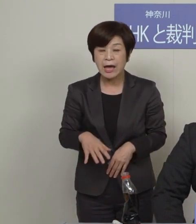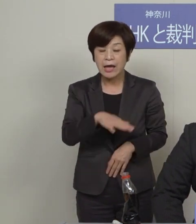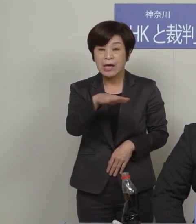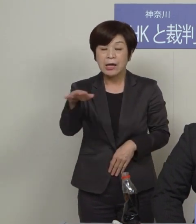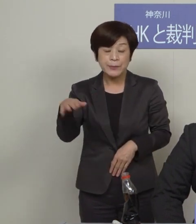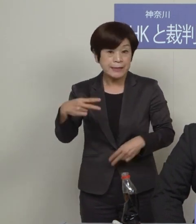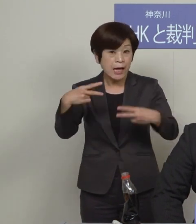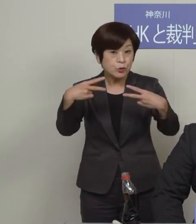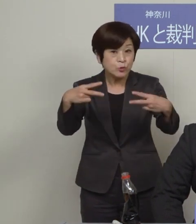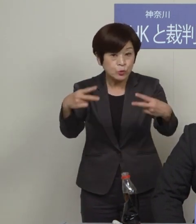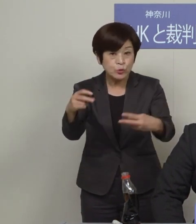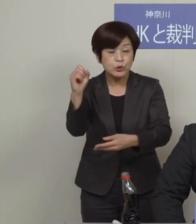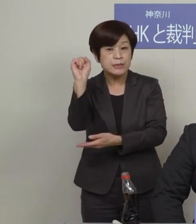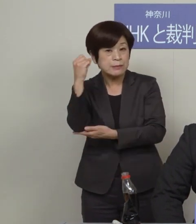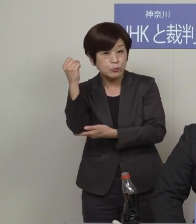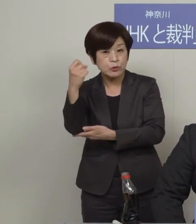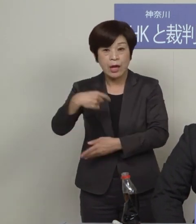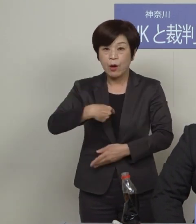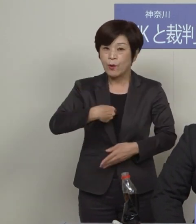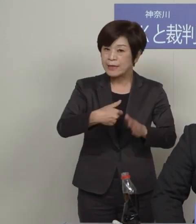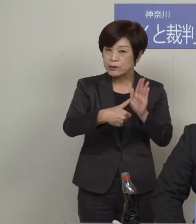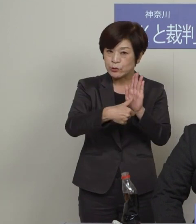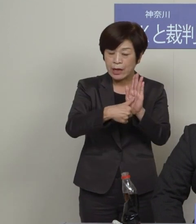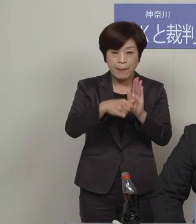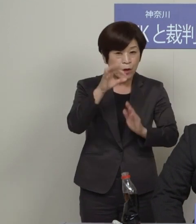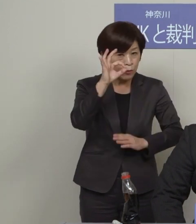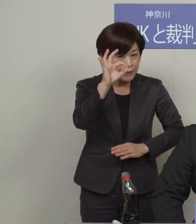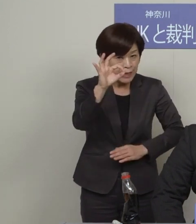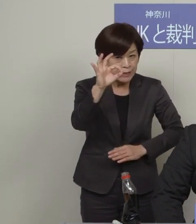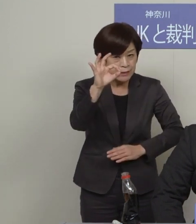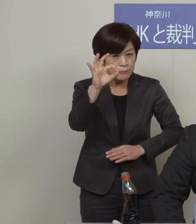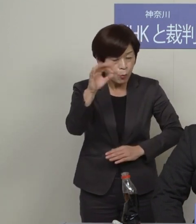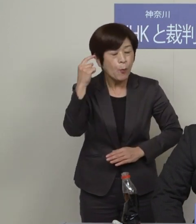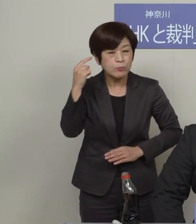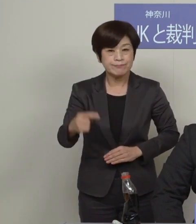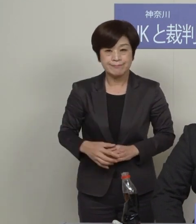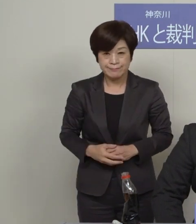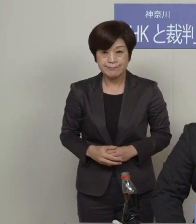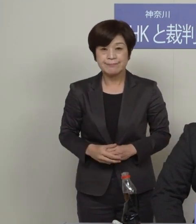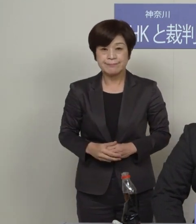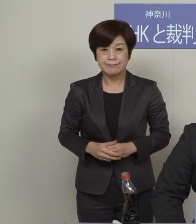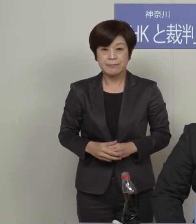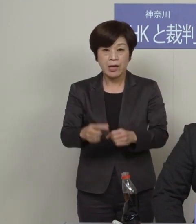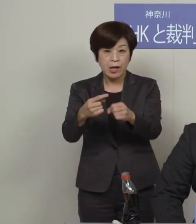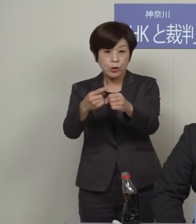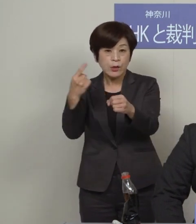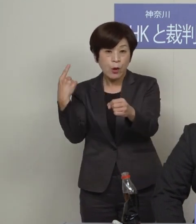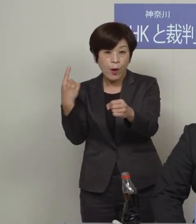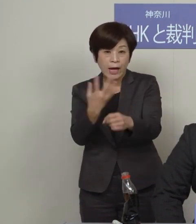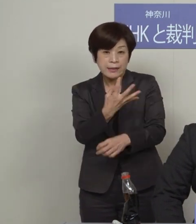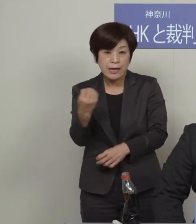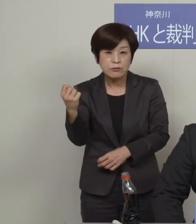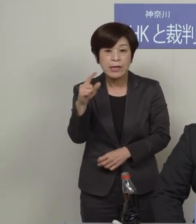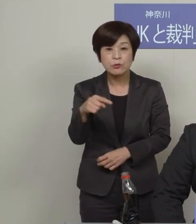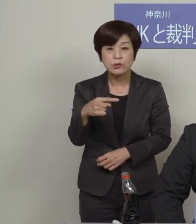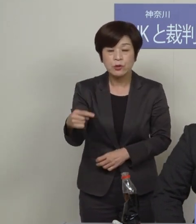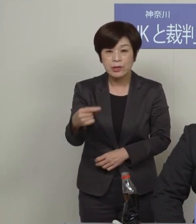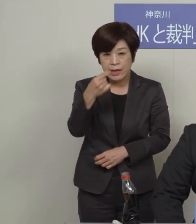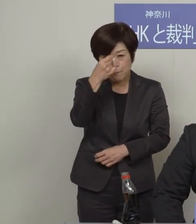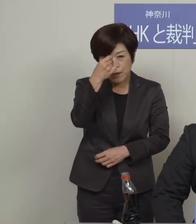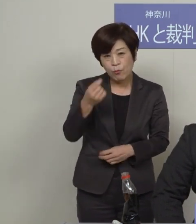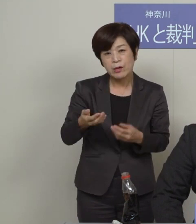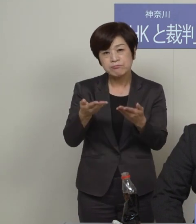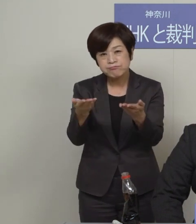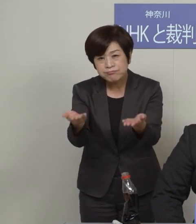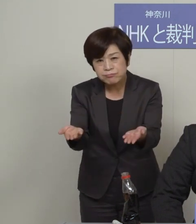ースや新聞で私の名前を見たり聞いたりしたと思います。昨年はたくさんの人にご迷惑をおか